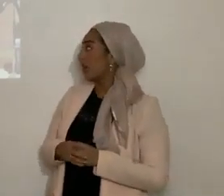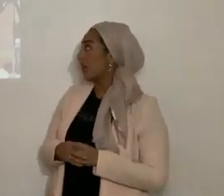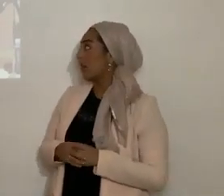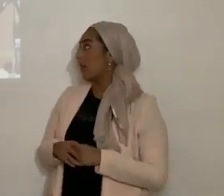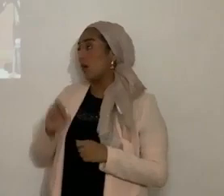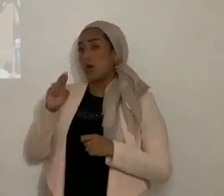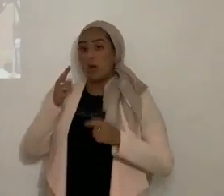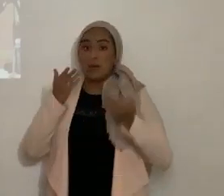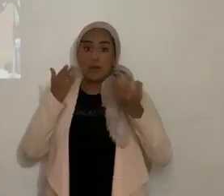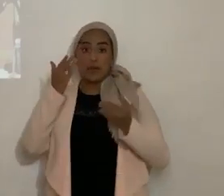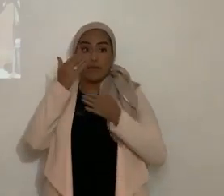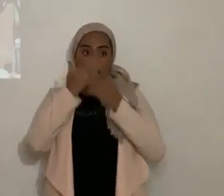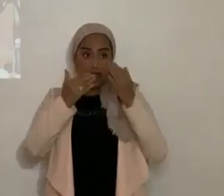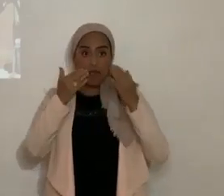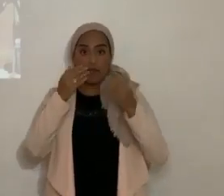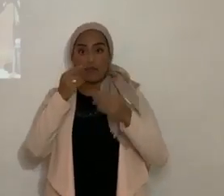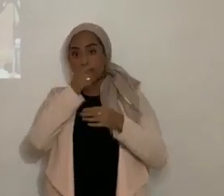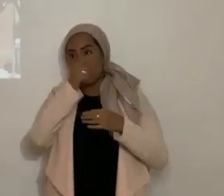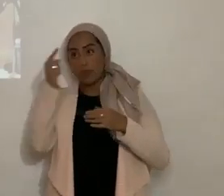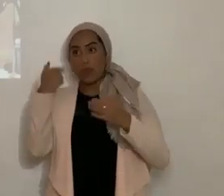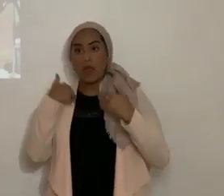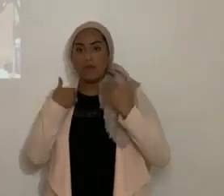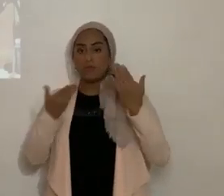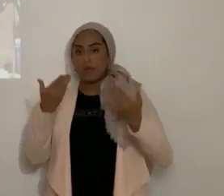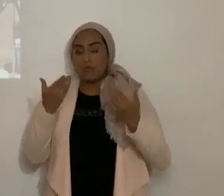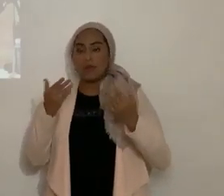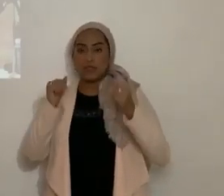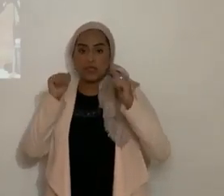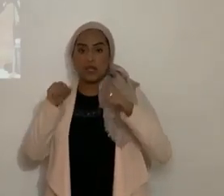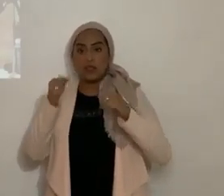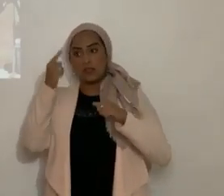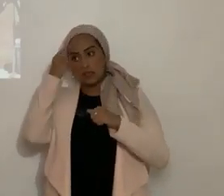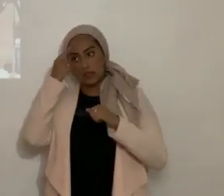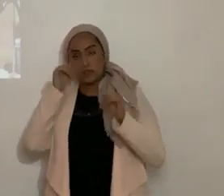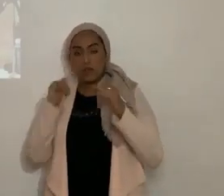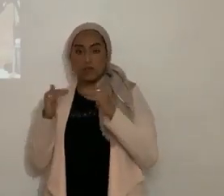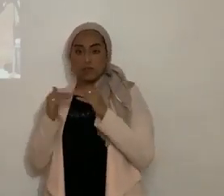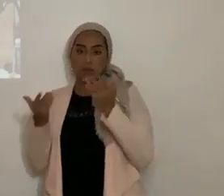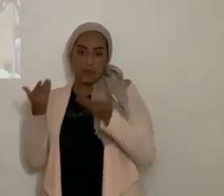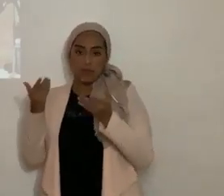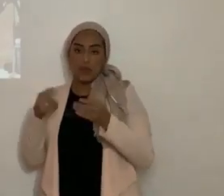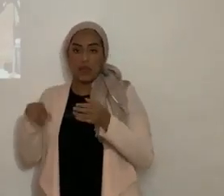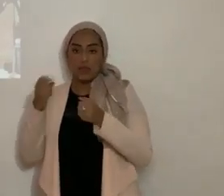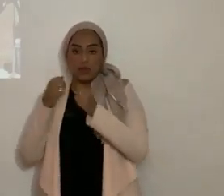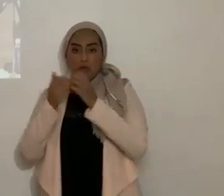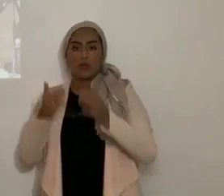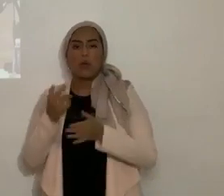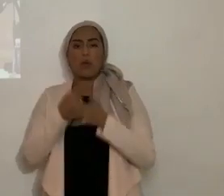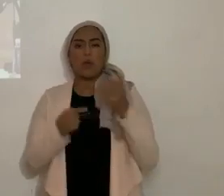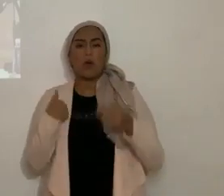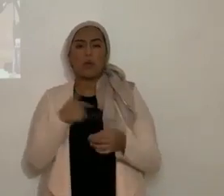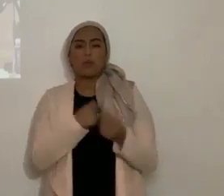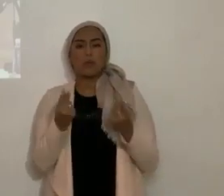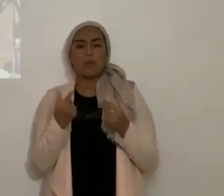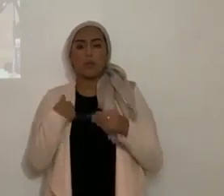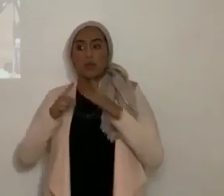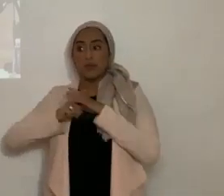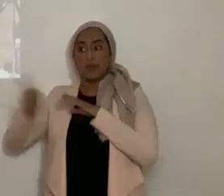entre algunos haya sí, alguien que esté pasando algo que pudiera pensar que es similar. ¿Pero qué hacemos?